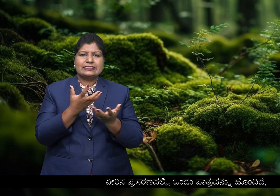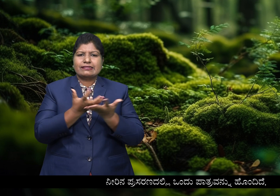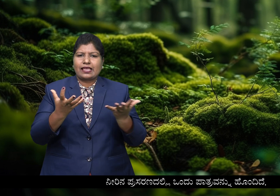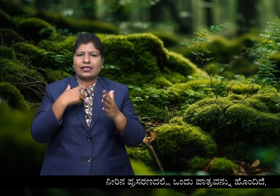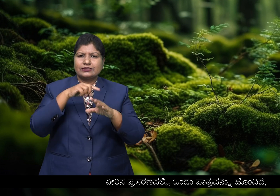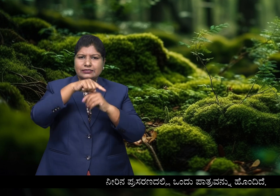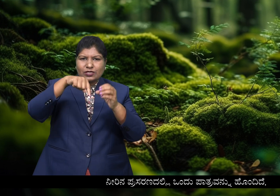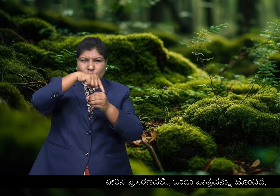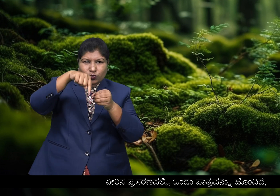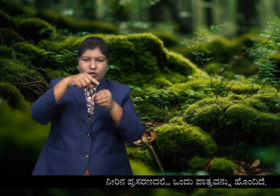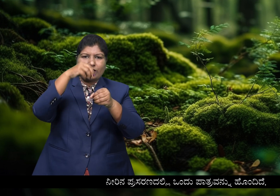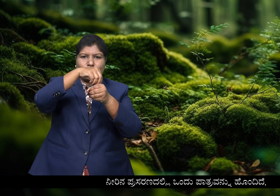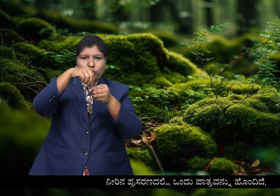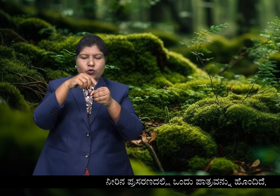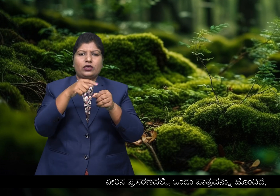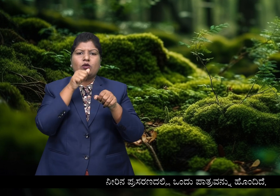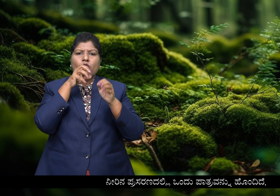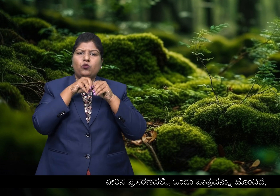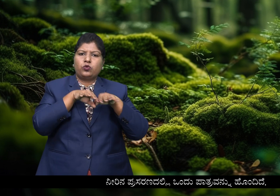ಹೊಂದಿದೆ.